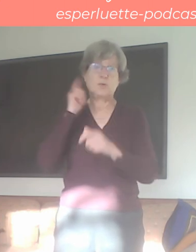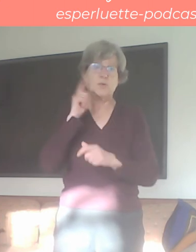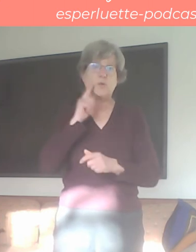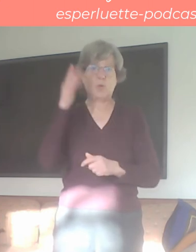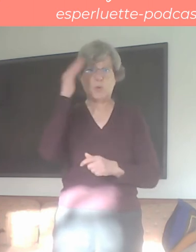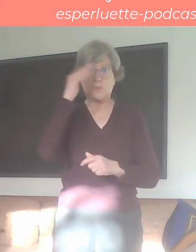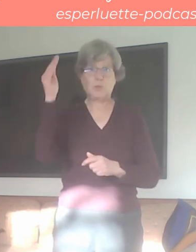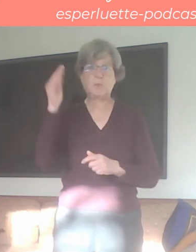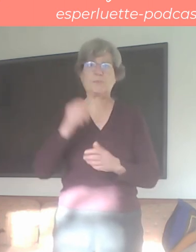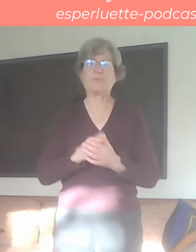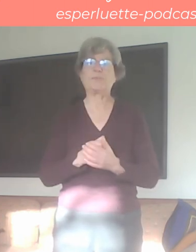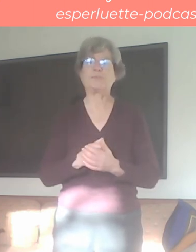chacun reconnaisse l'autre tout en restant à sa place.